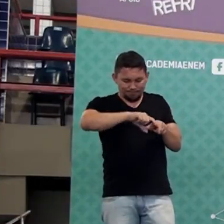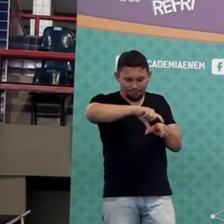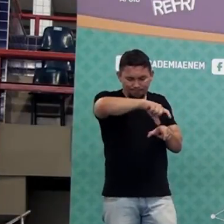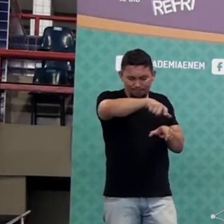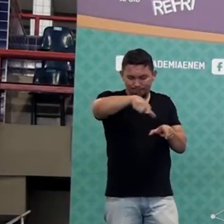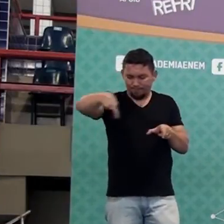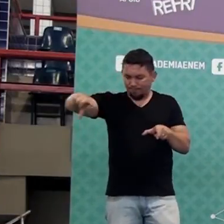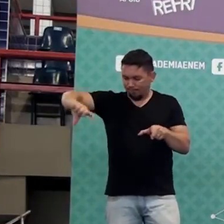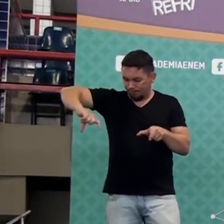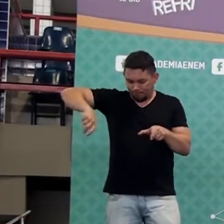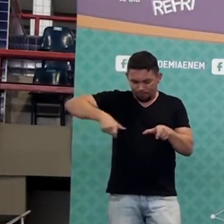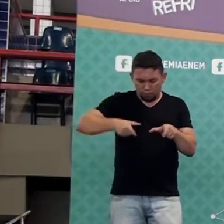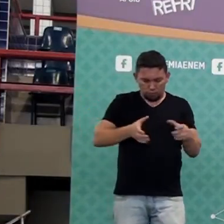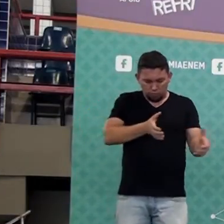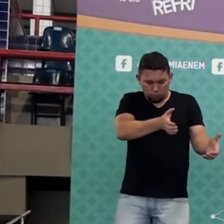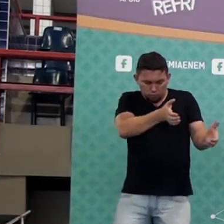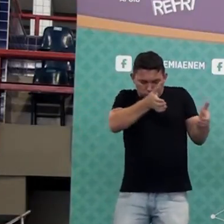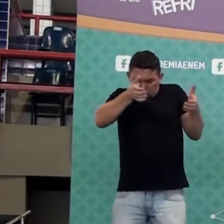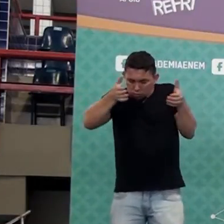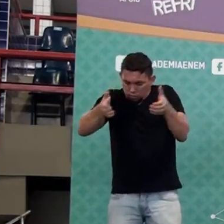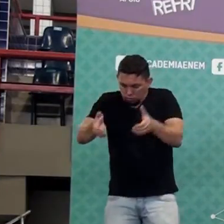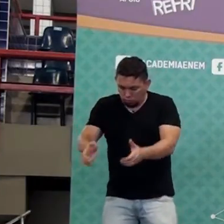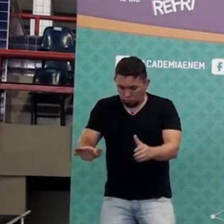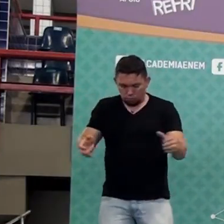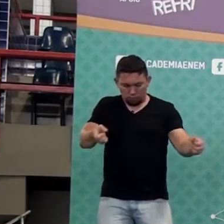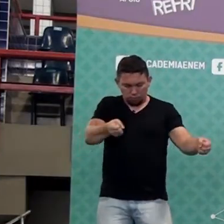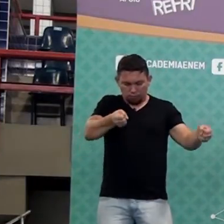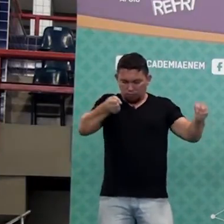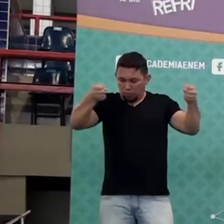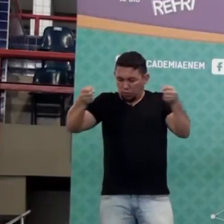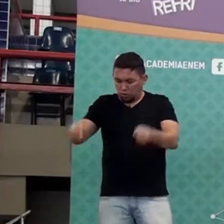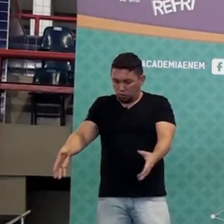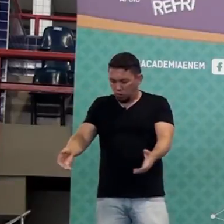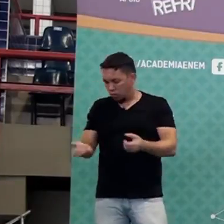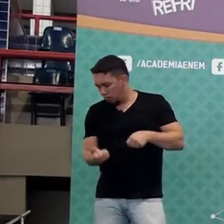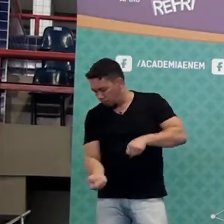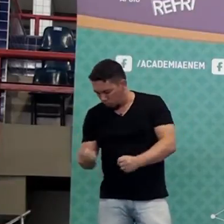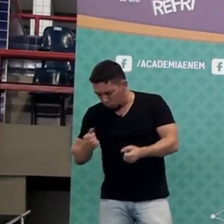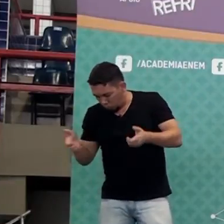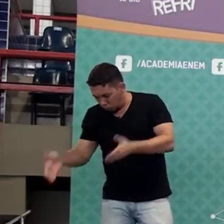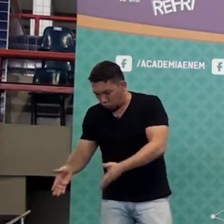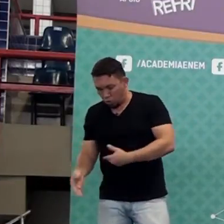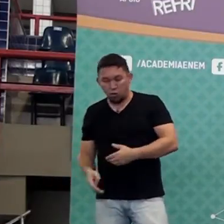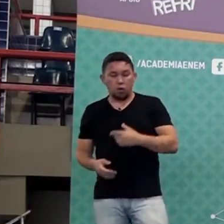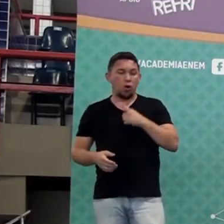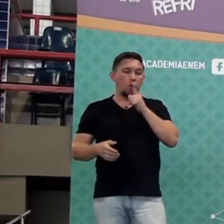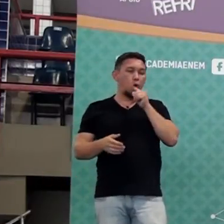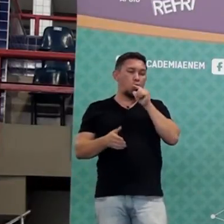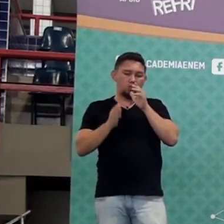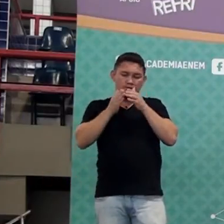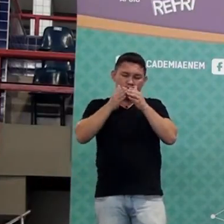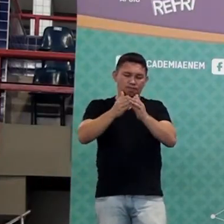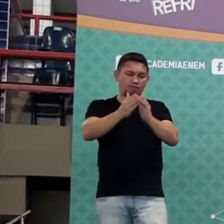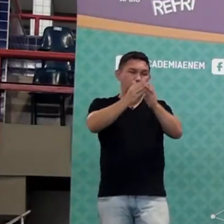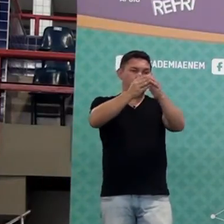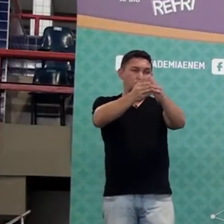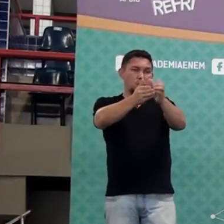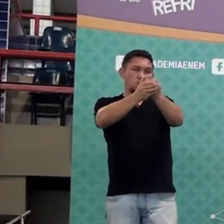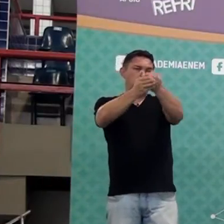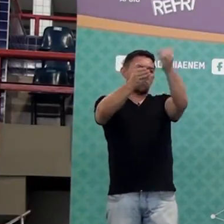não permitir a passagem da radiação, e aí ou enterra ou joga no meio do oceano.